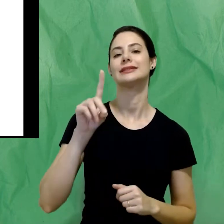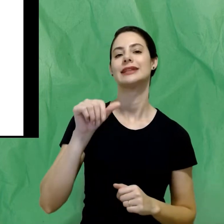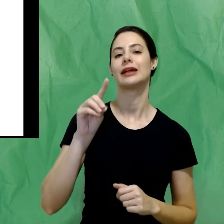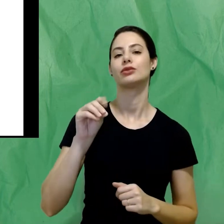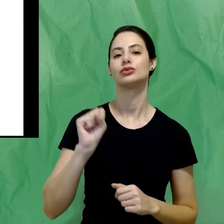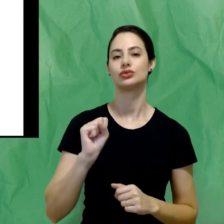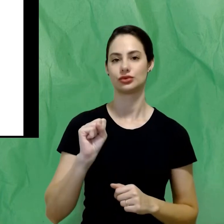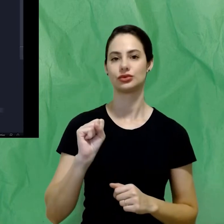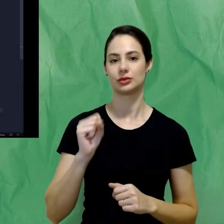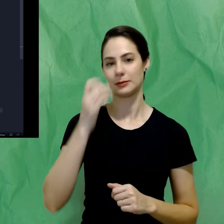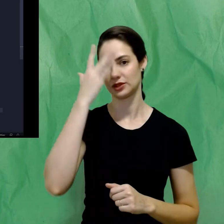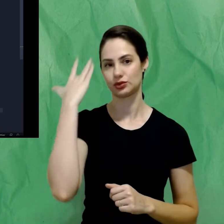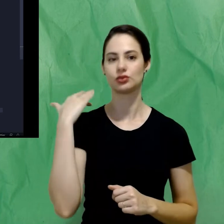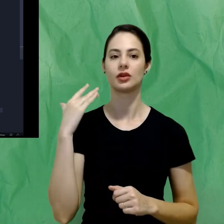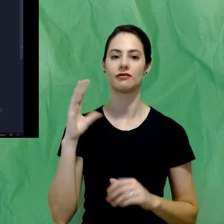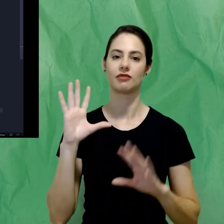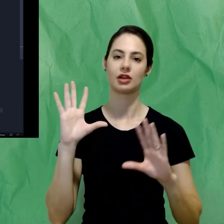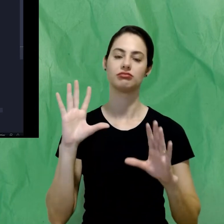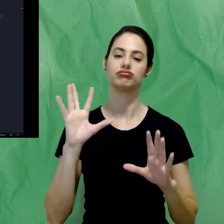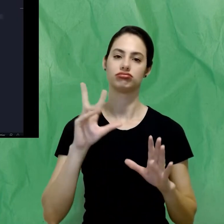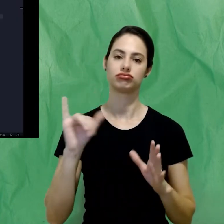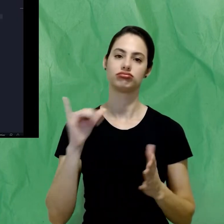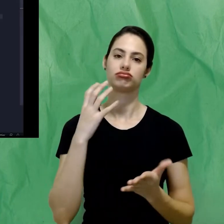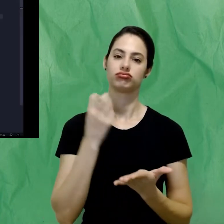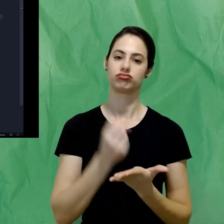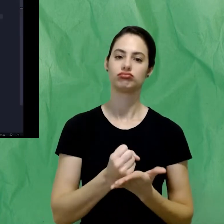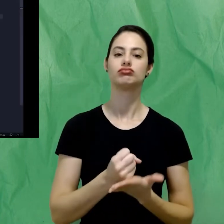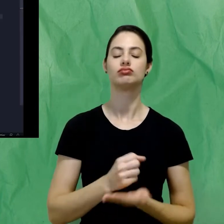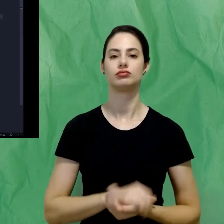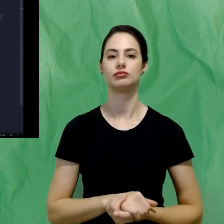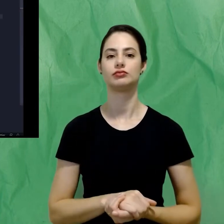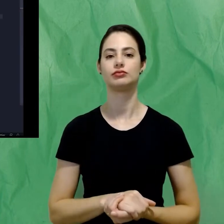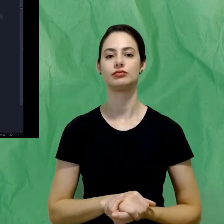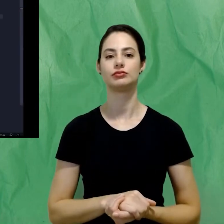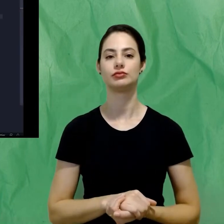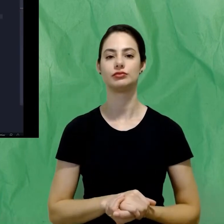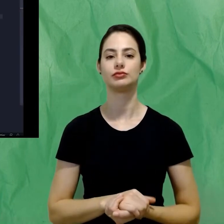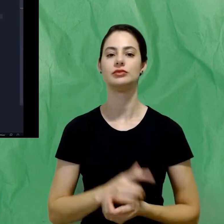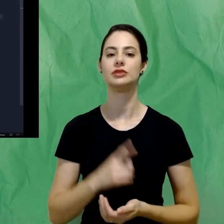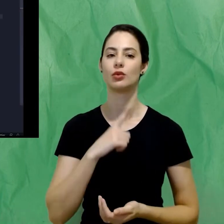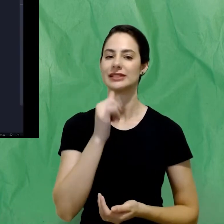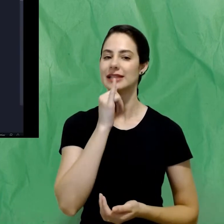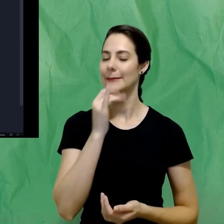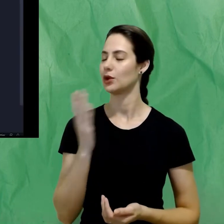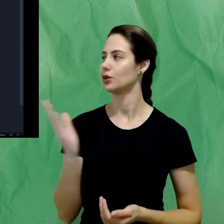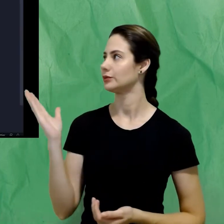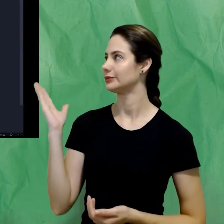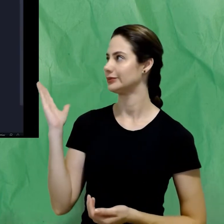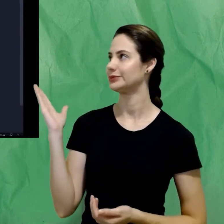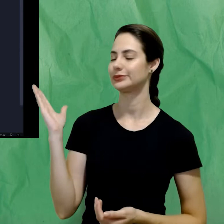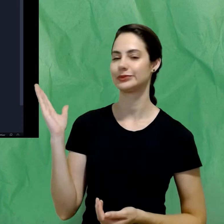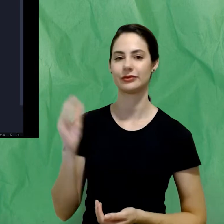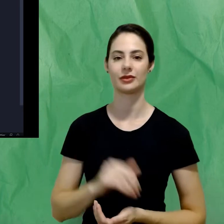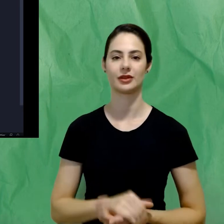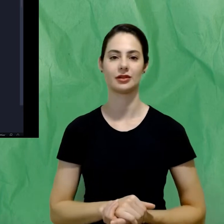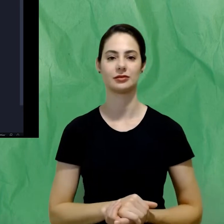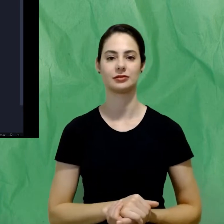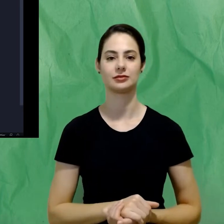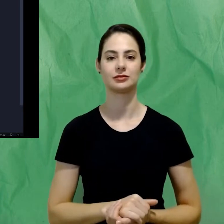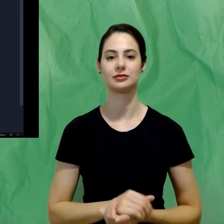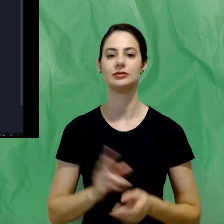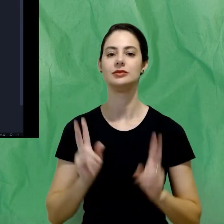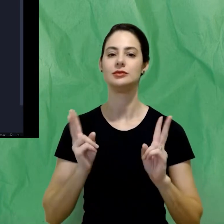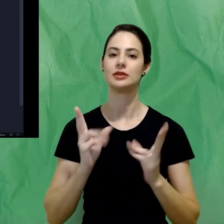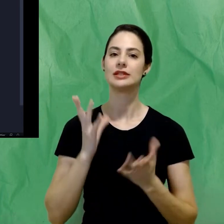desse usuário eles vão ser salvos no formato de um JSON. Então, peguei aqui um JSON de exemplo, sempre